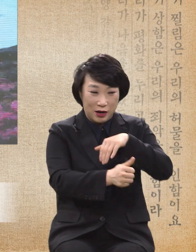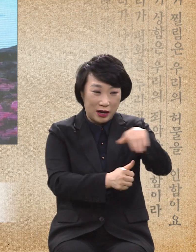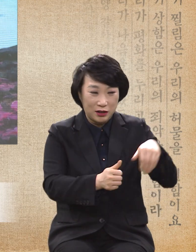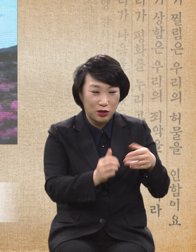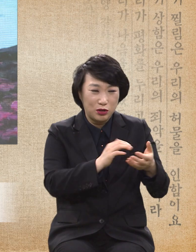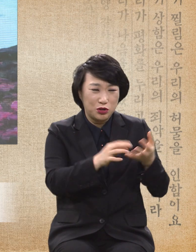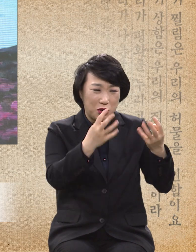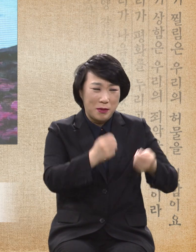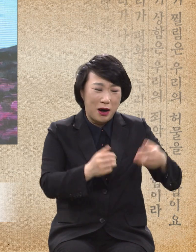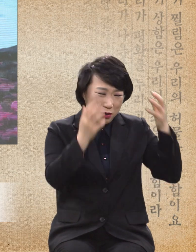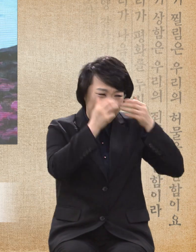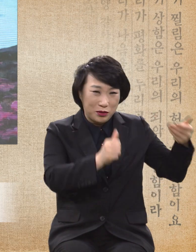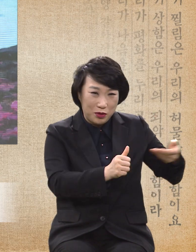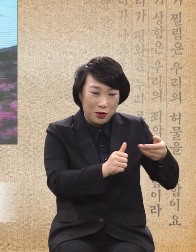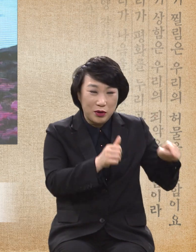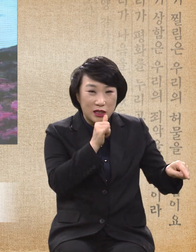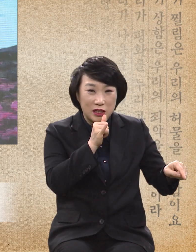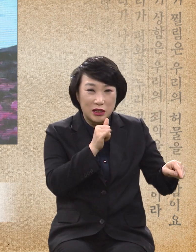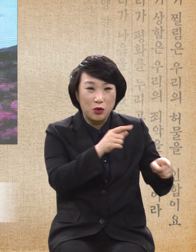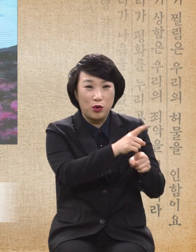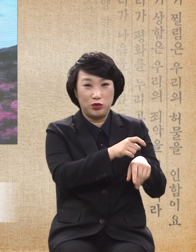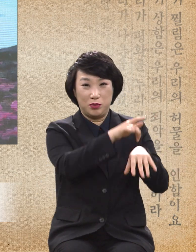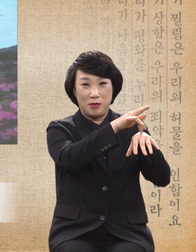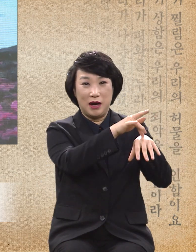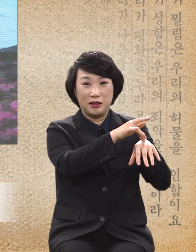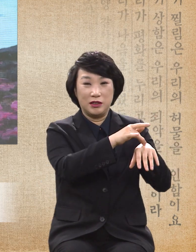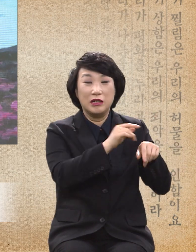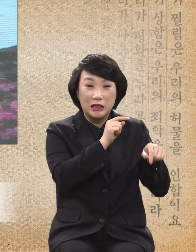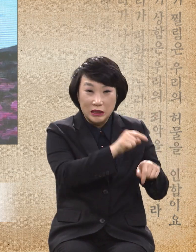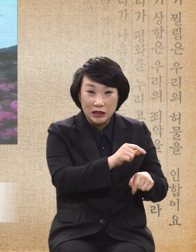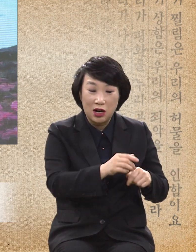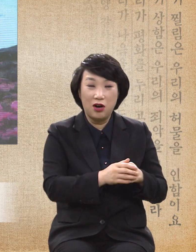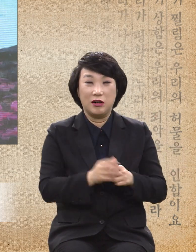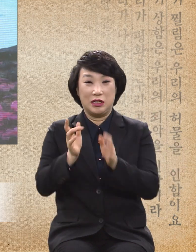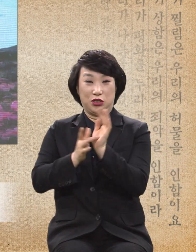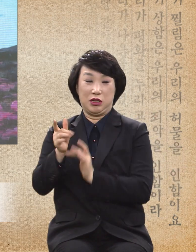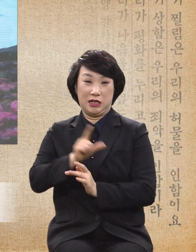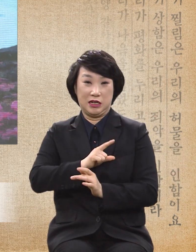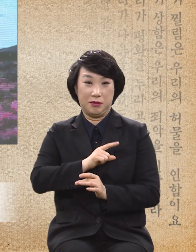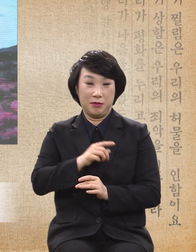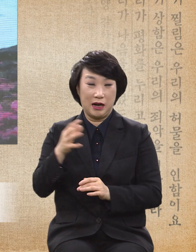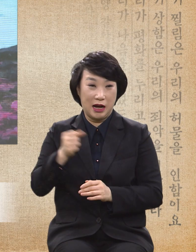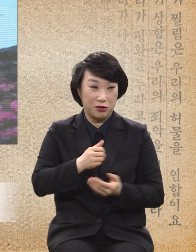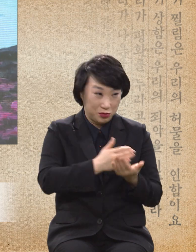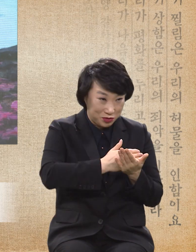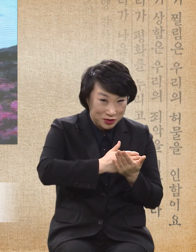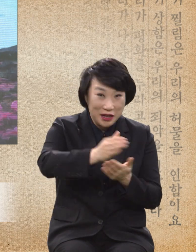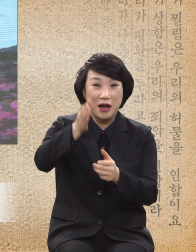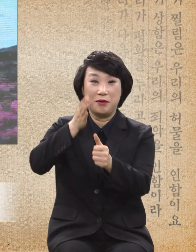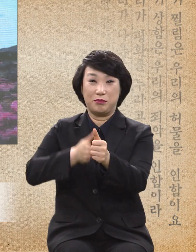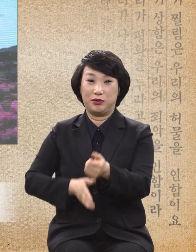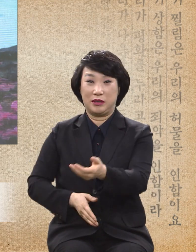수많은 고통을 가하는 그 원수를 예수의 이름으로 쫓아내 버려라.